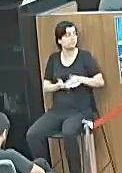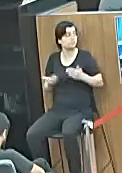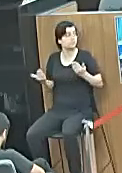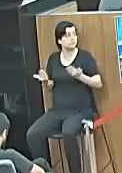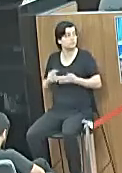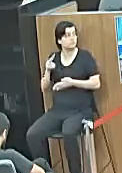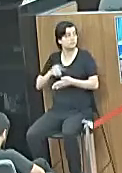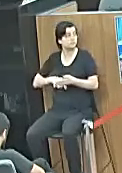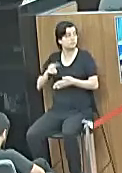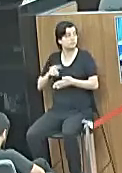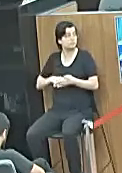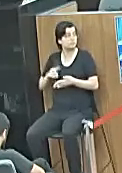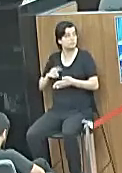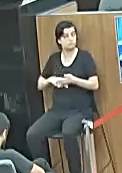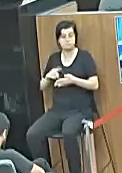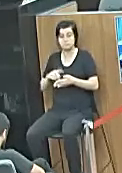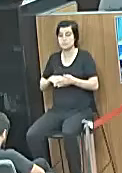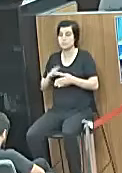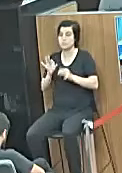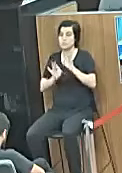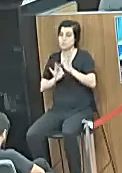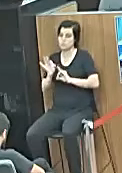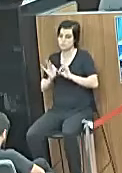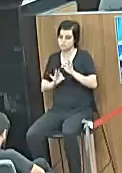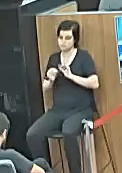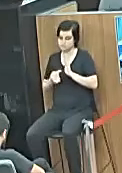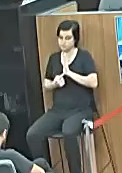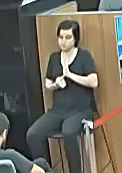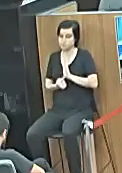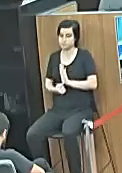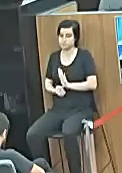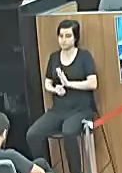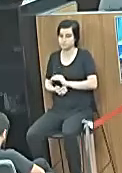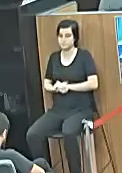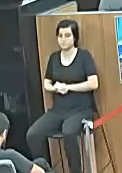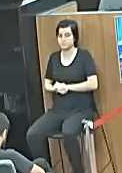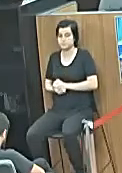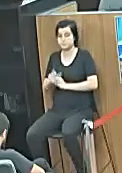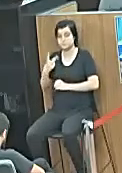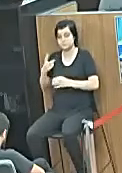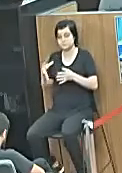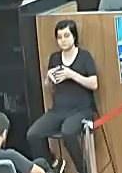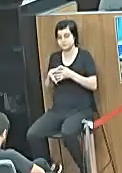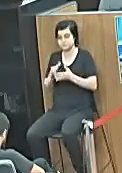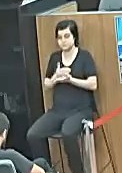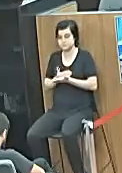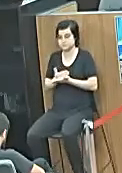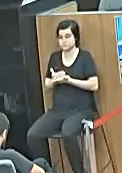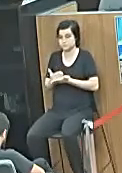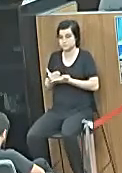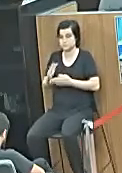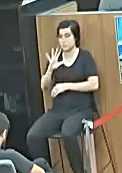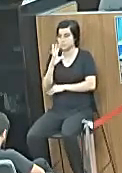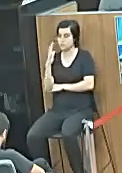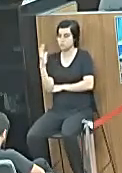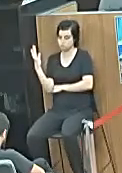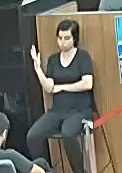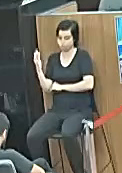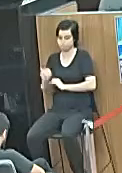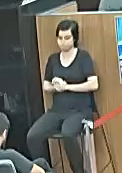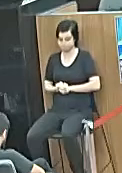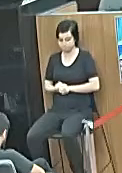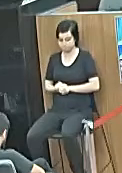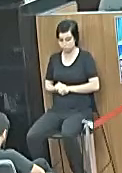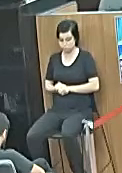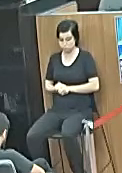relatório dos programas apresentados como relator de dois grupos comece pelo meio ambiente e as